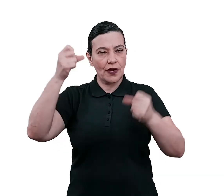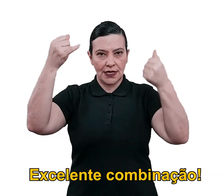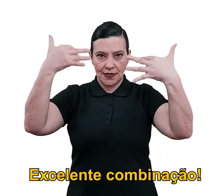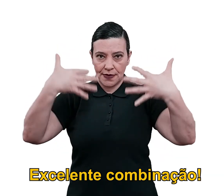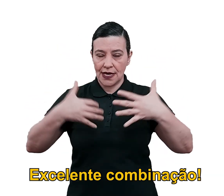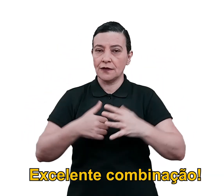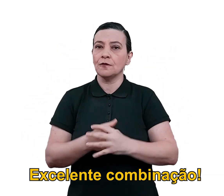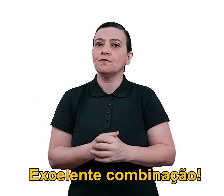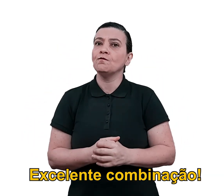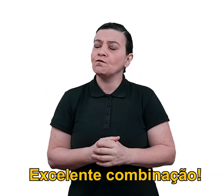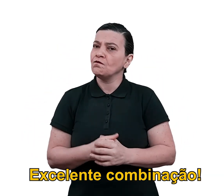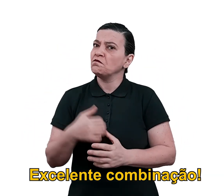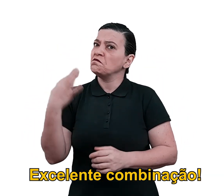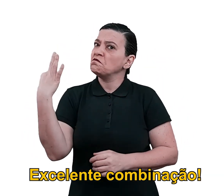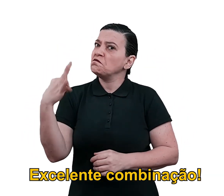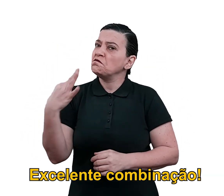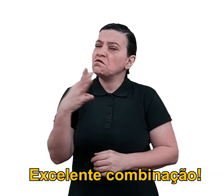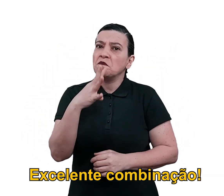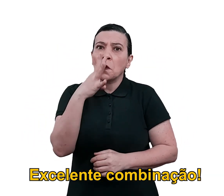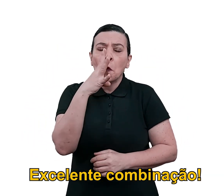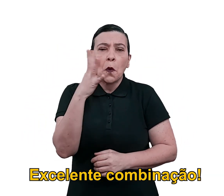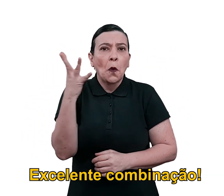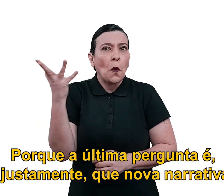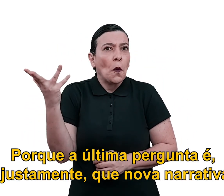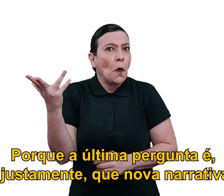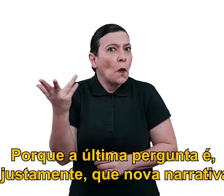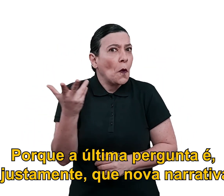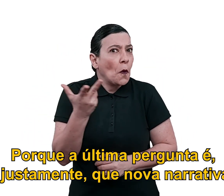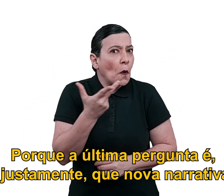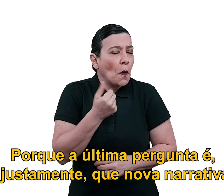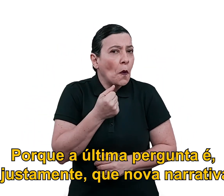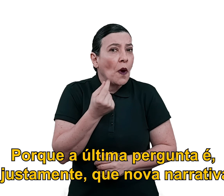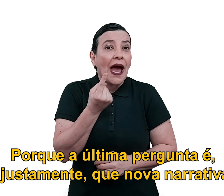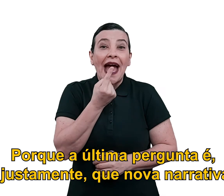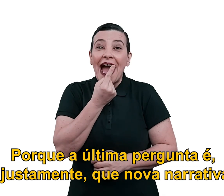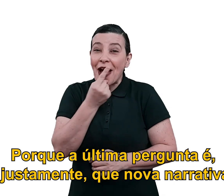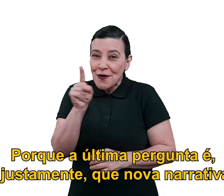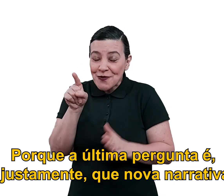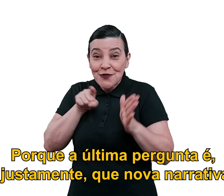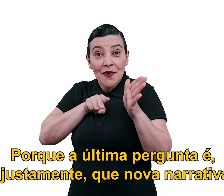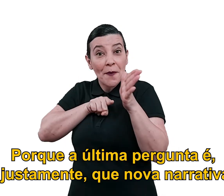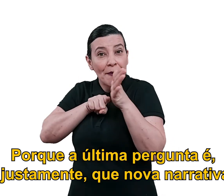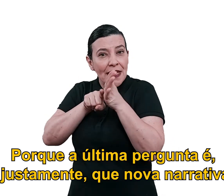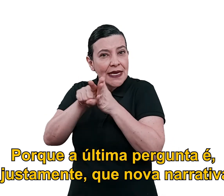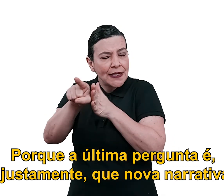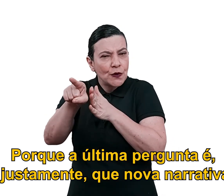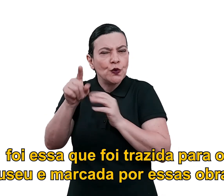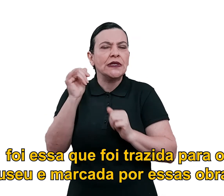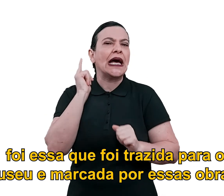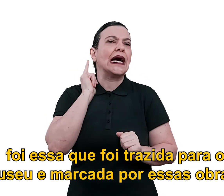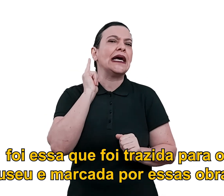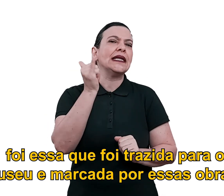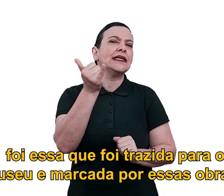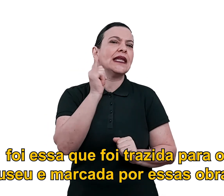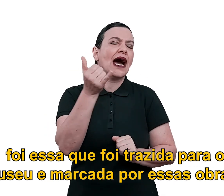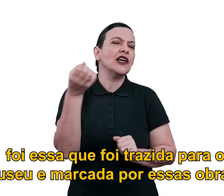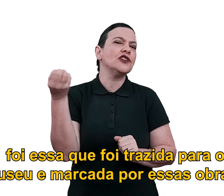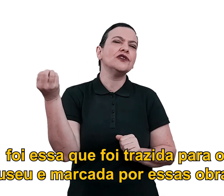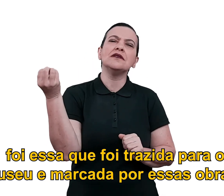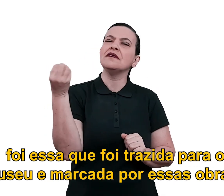telas. Ah, excelente ponderação, porque a última pergunta é justamente que nova narrativa foi